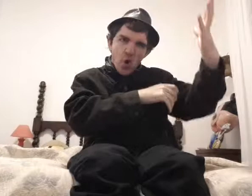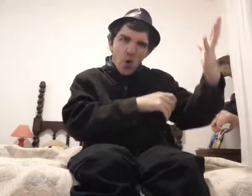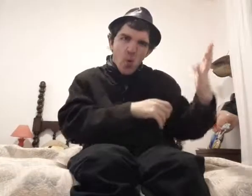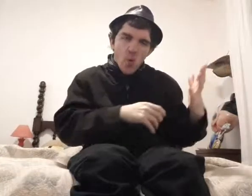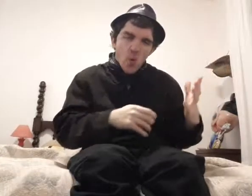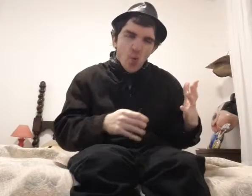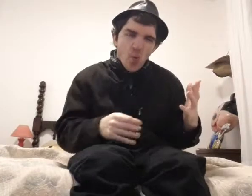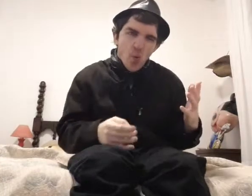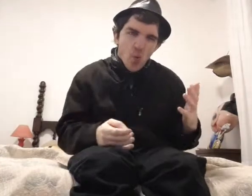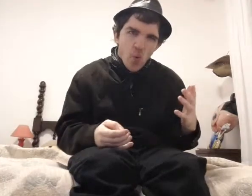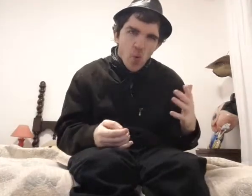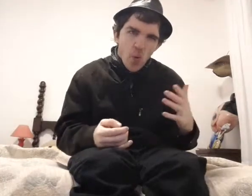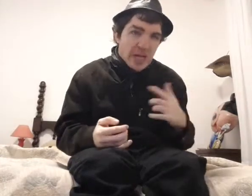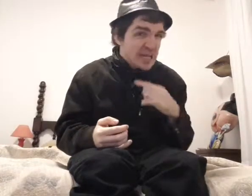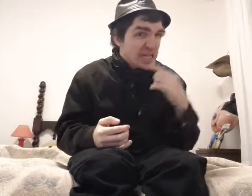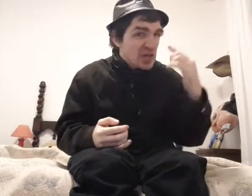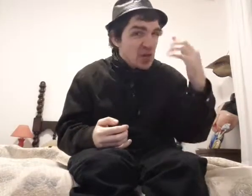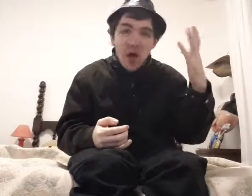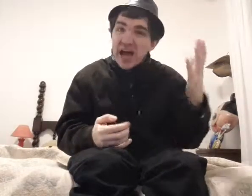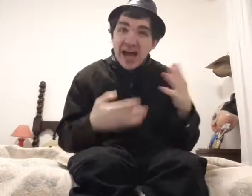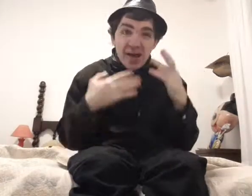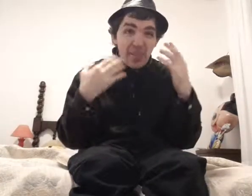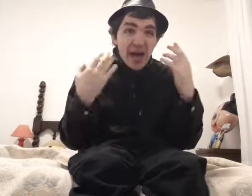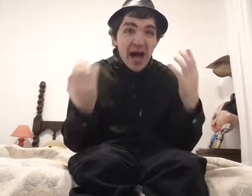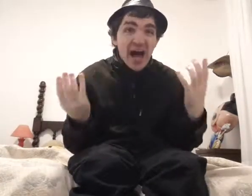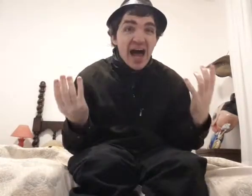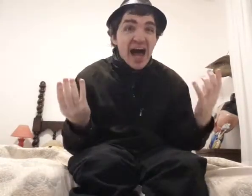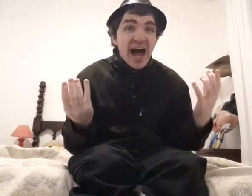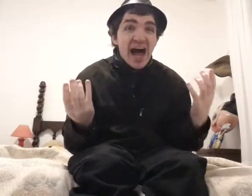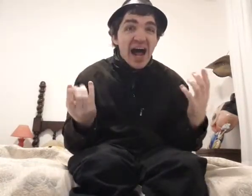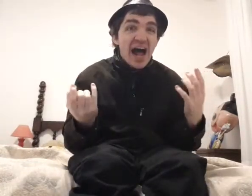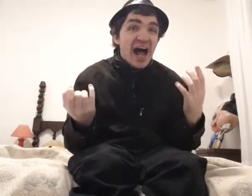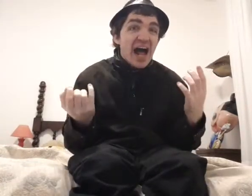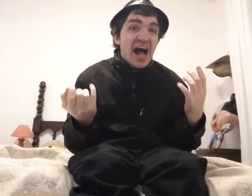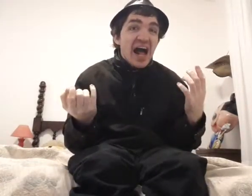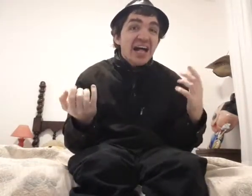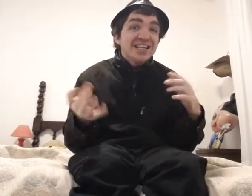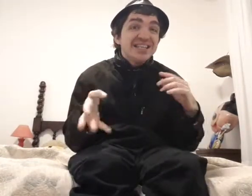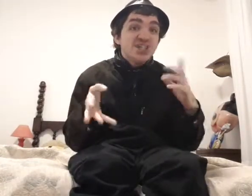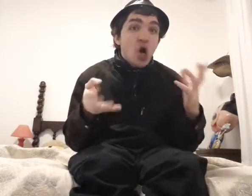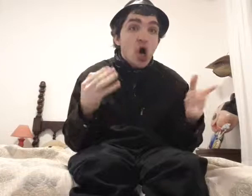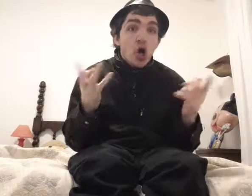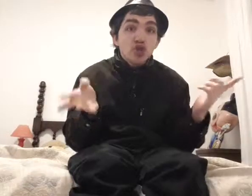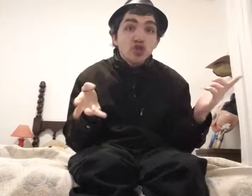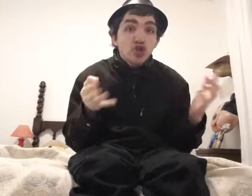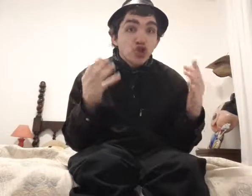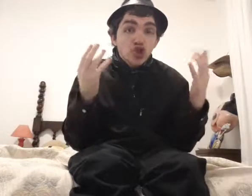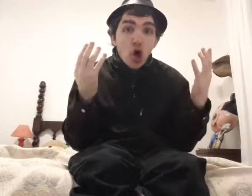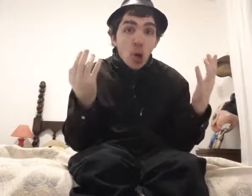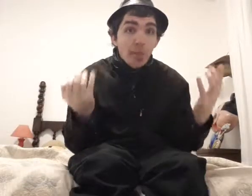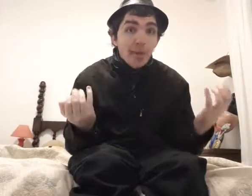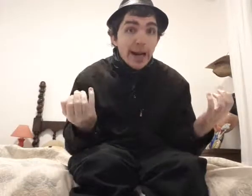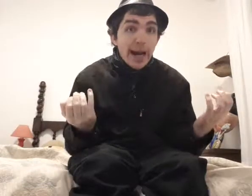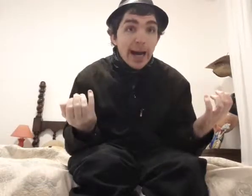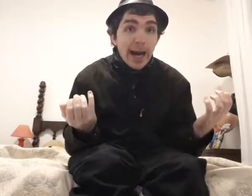Noirs et blanc Sont ressemblant